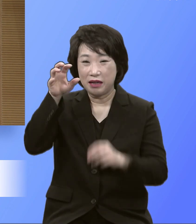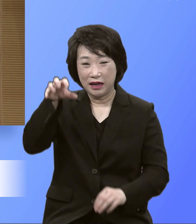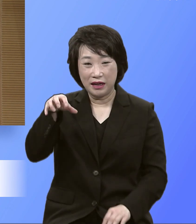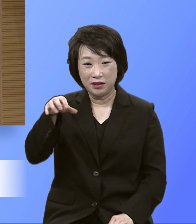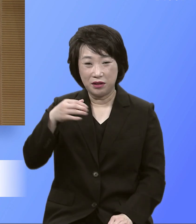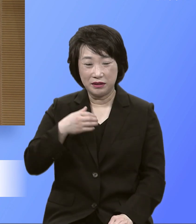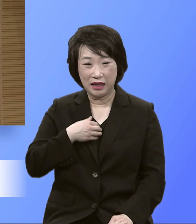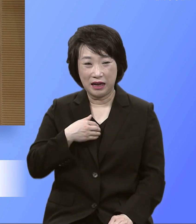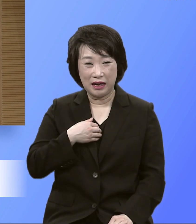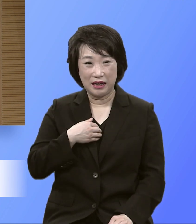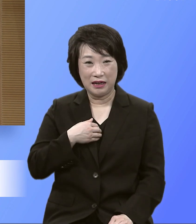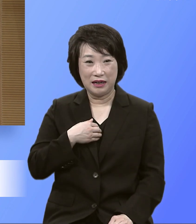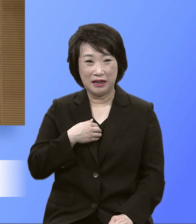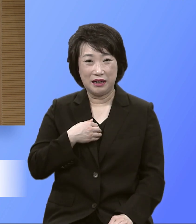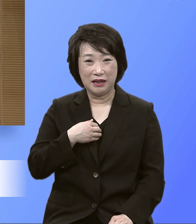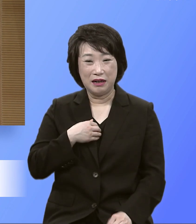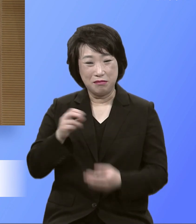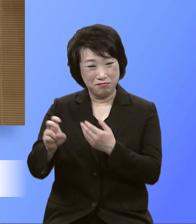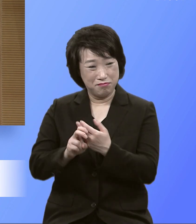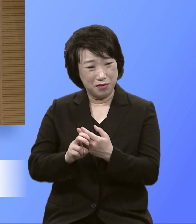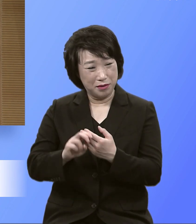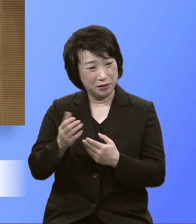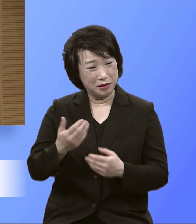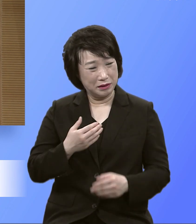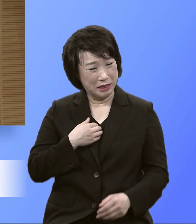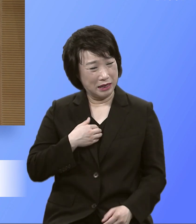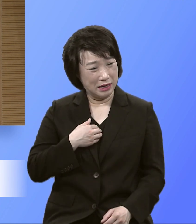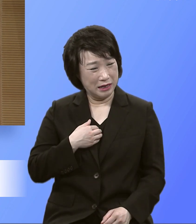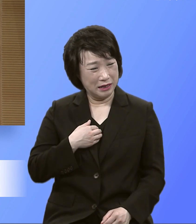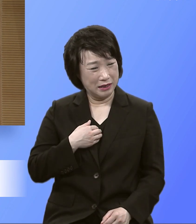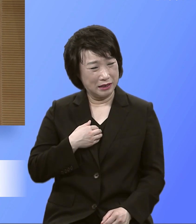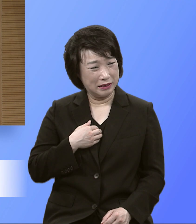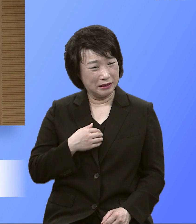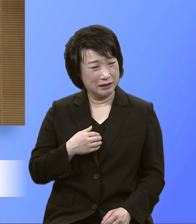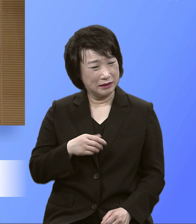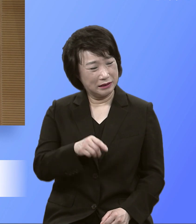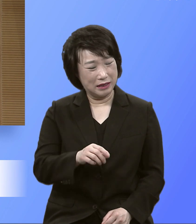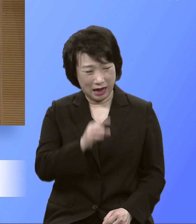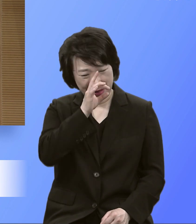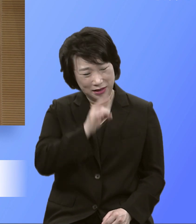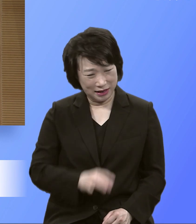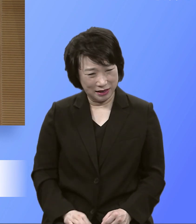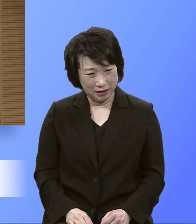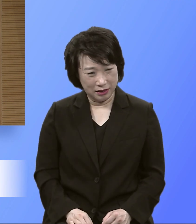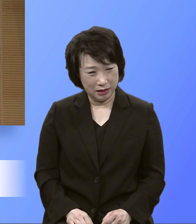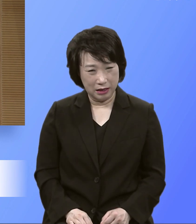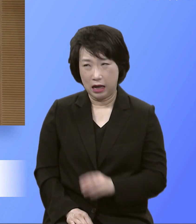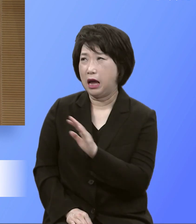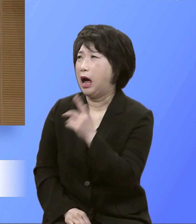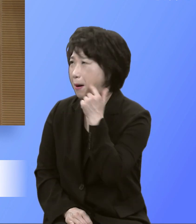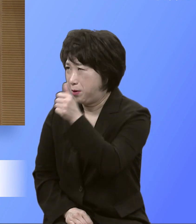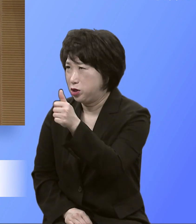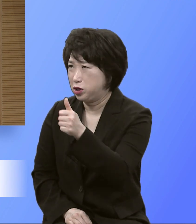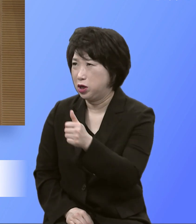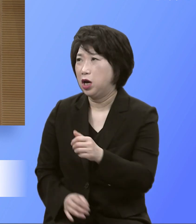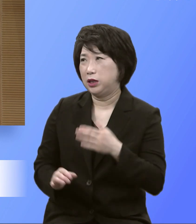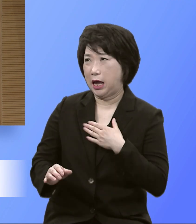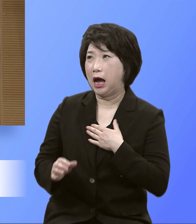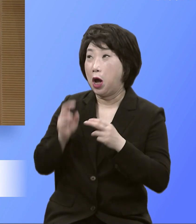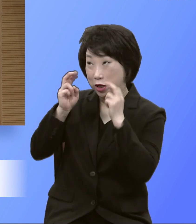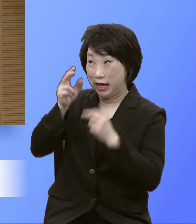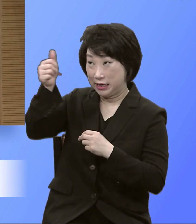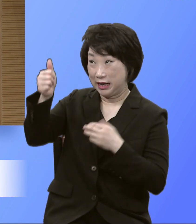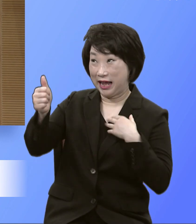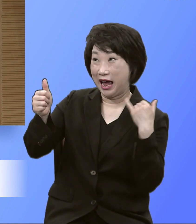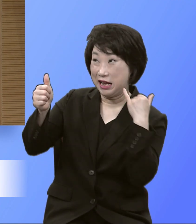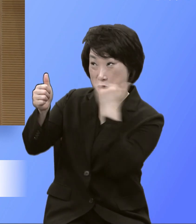회사에서 내가 불법자가 되는데 그거 안 되지 않냐 했더니, 아버지, 그럼 제가 사장님한테